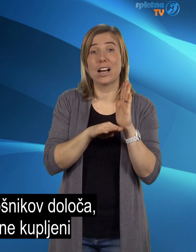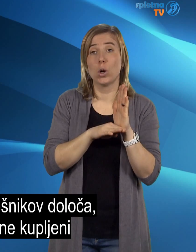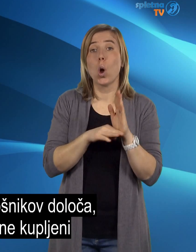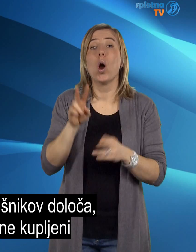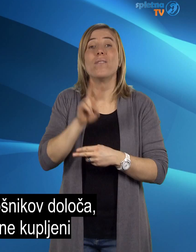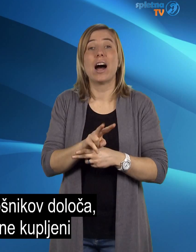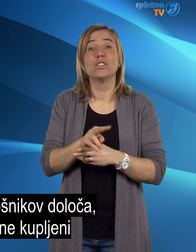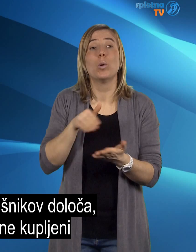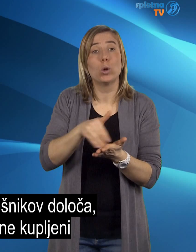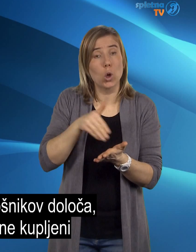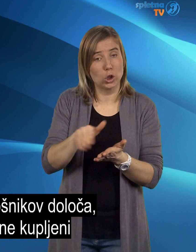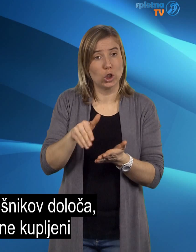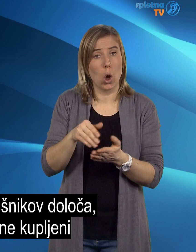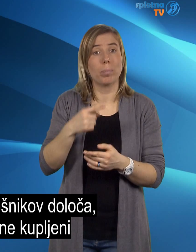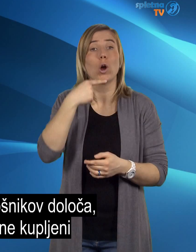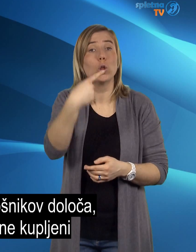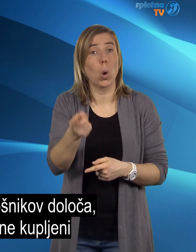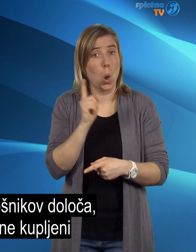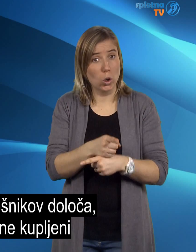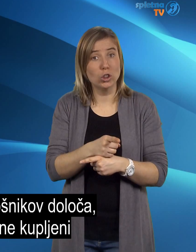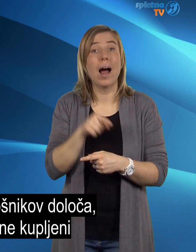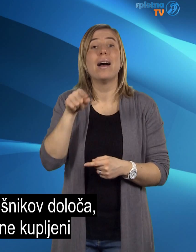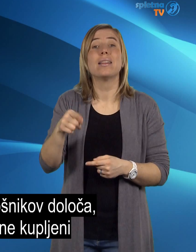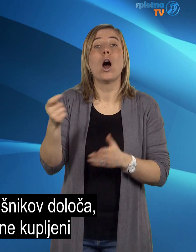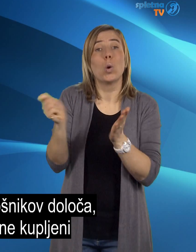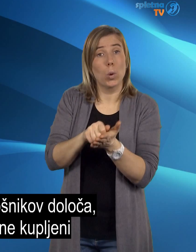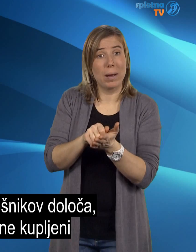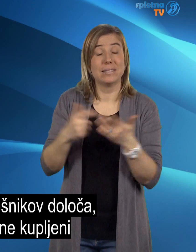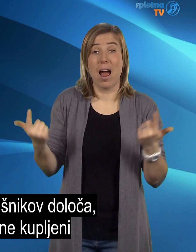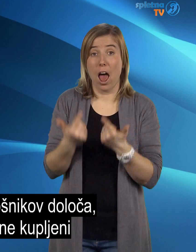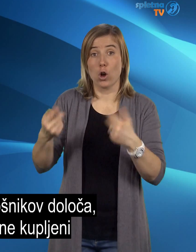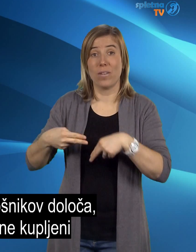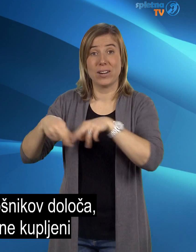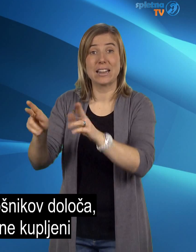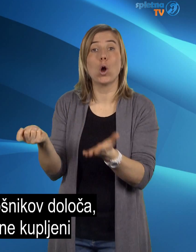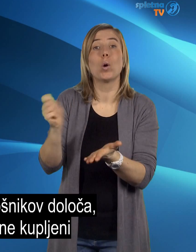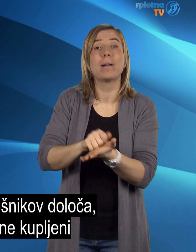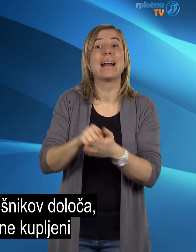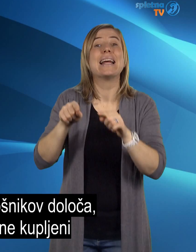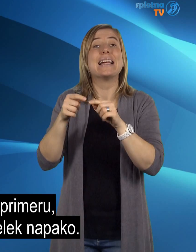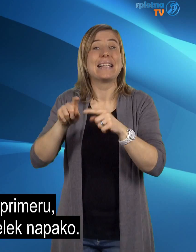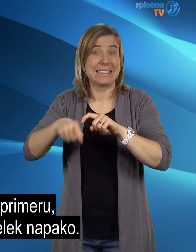Zakon o varstvu potrošnikov določa, da kupec lahko vrne kupljeni izdelek samo v primeru, če ima kupljeni izdelek